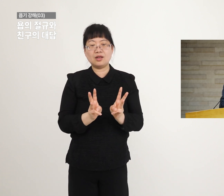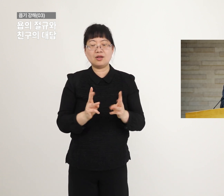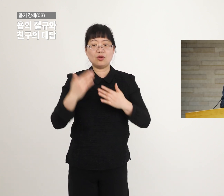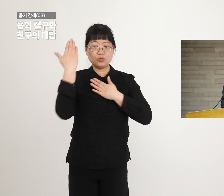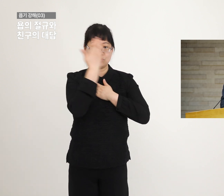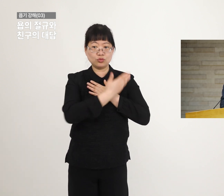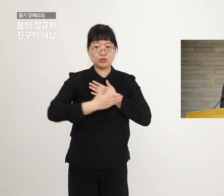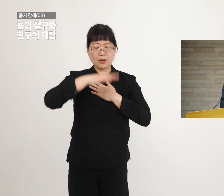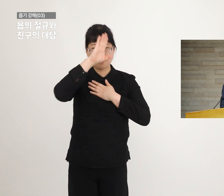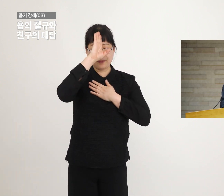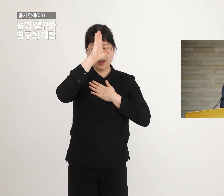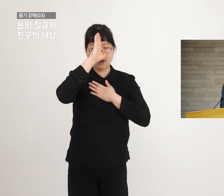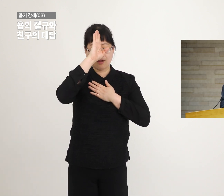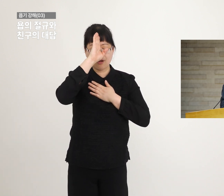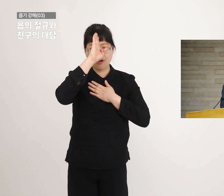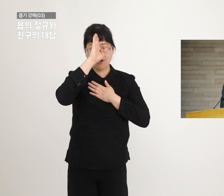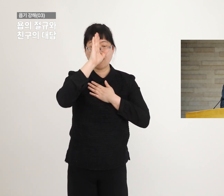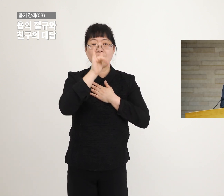육신까지